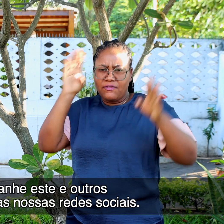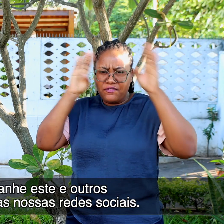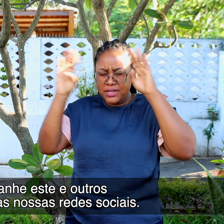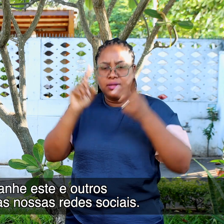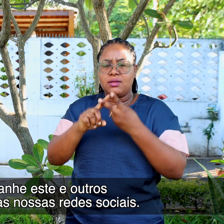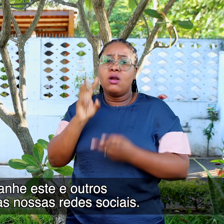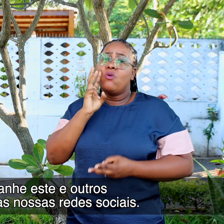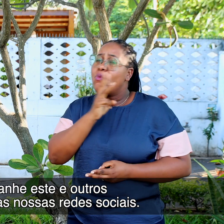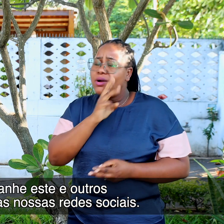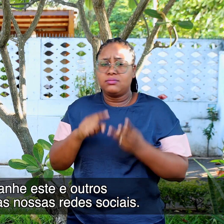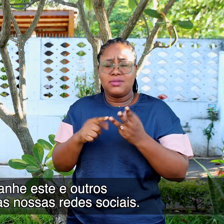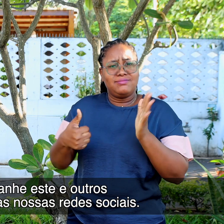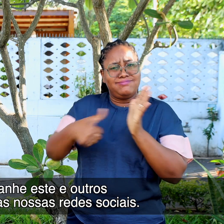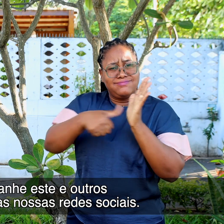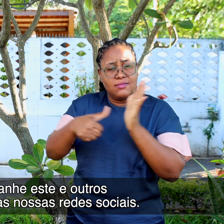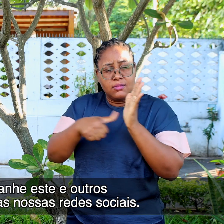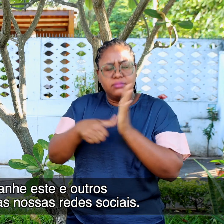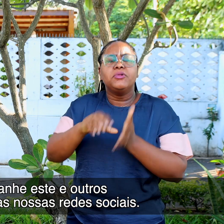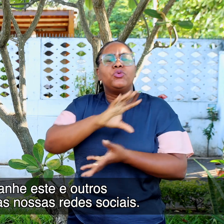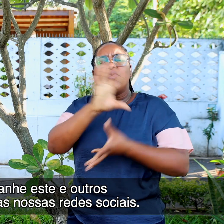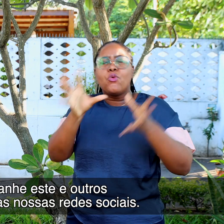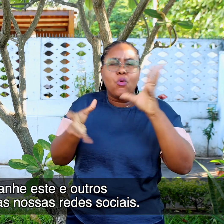Acompanhe este e outros conteúdos nas nossas